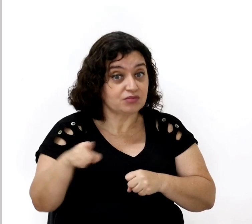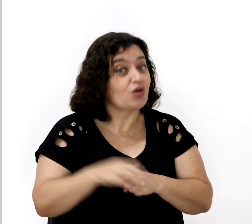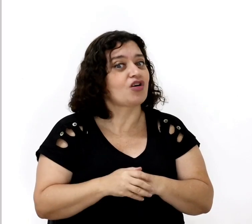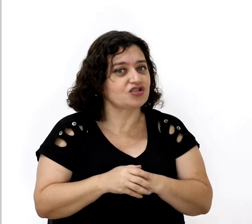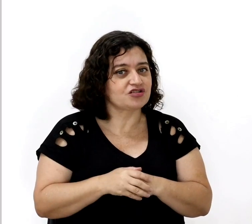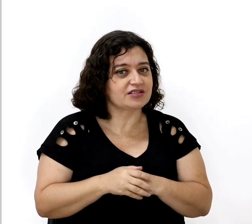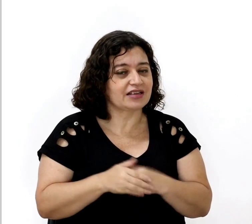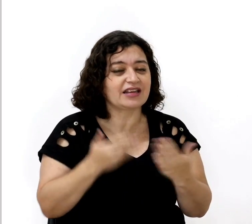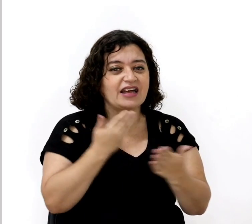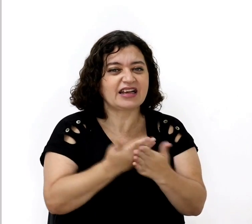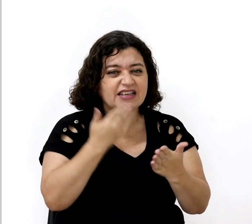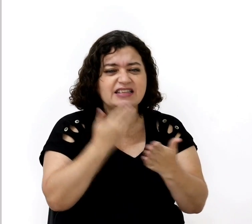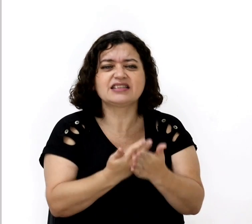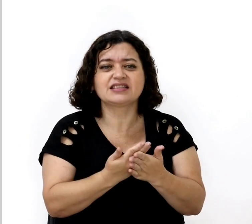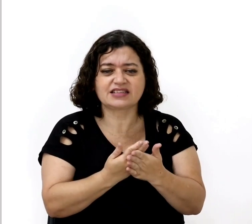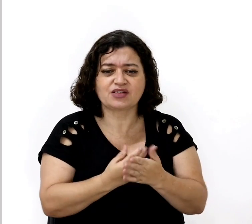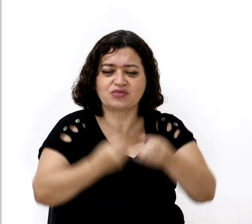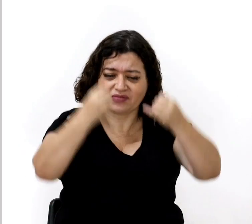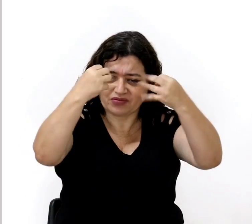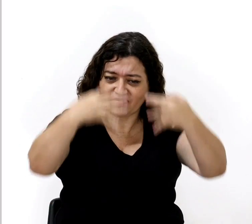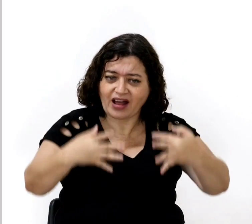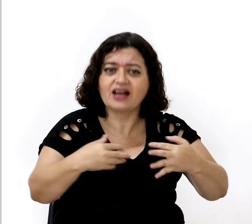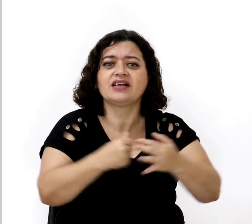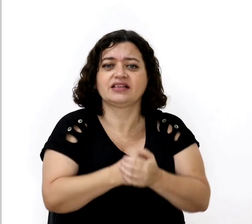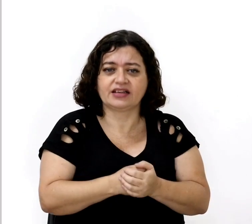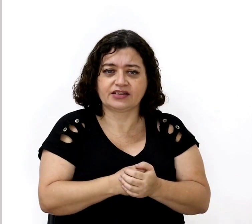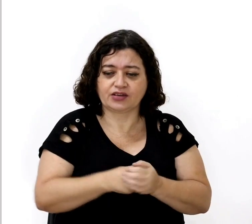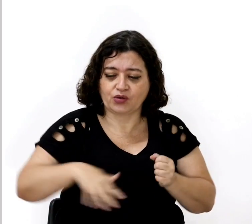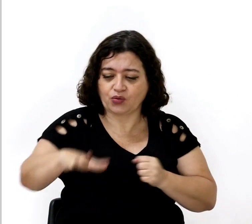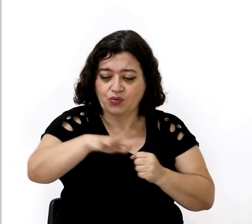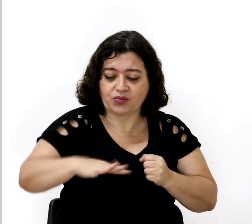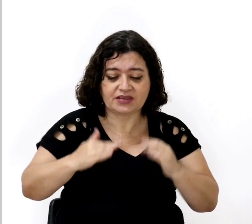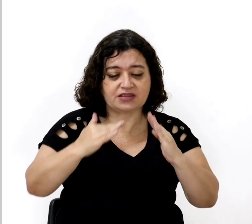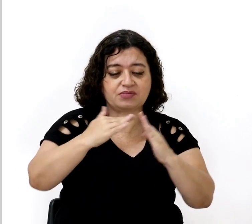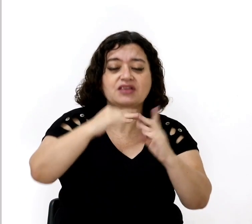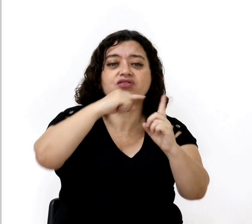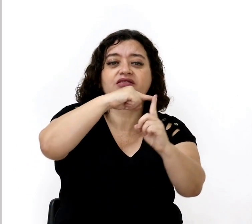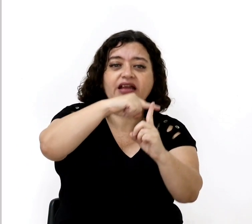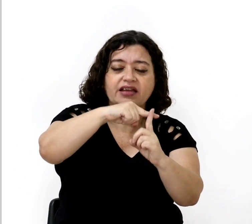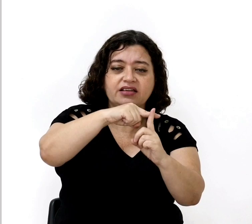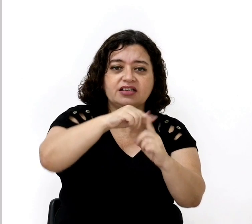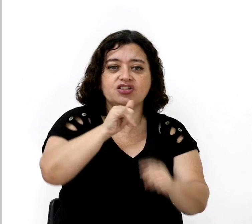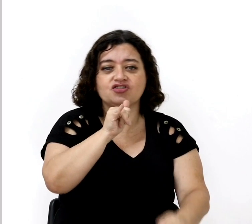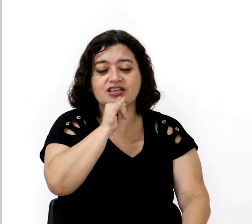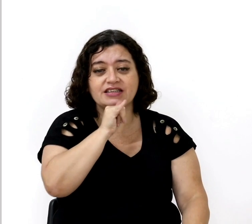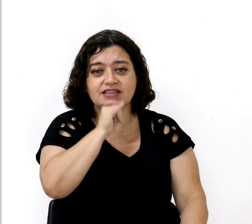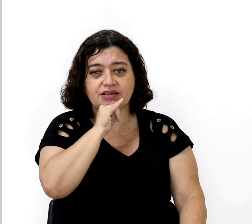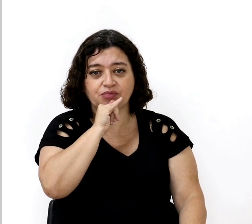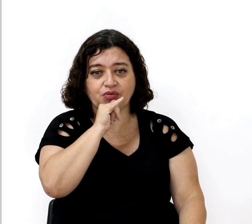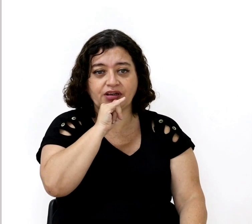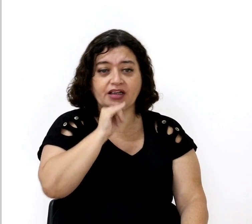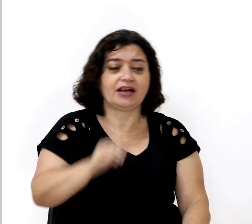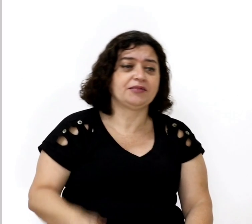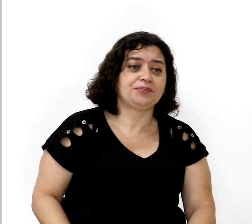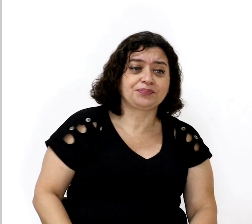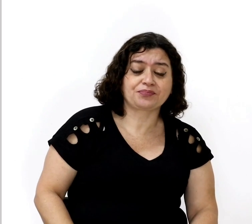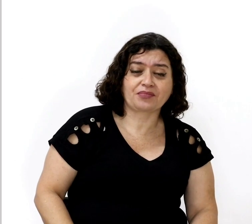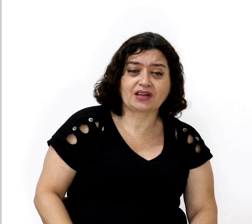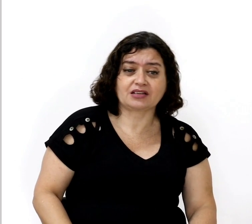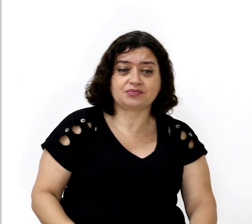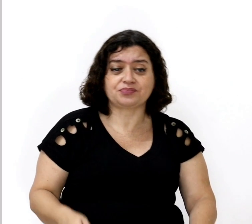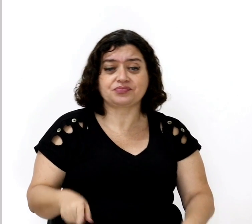lição cita aqui, né? Você fazer num espaço da igreja, por exemplo, aula de